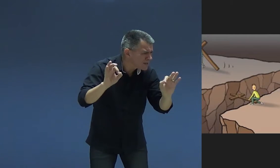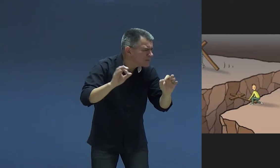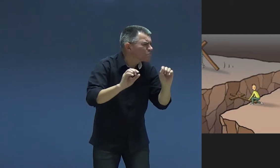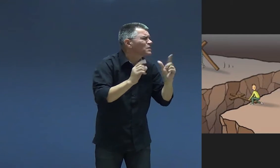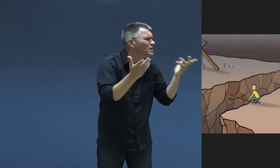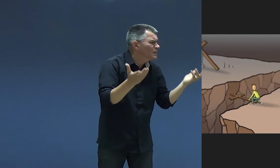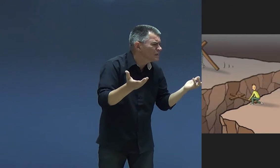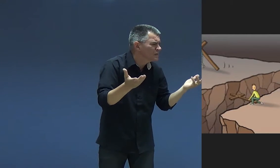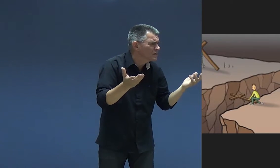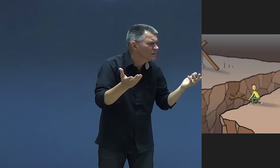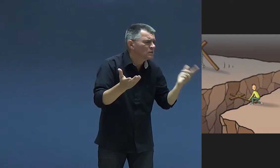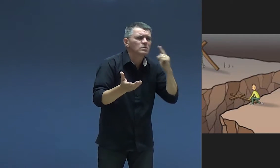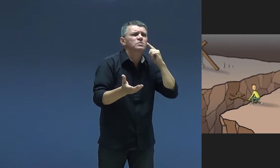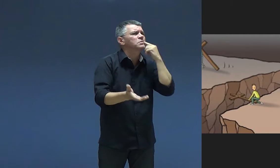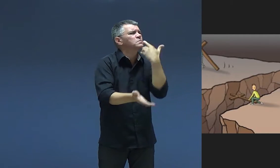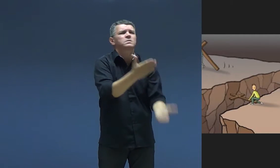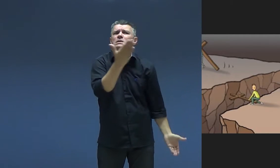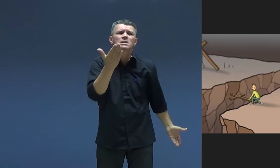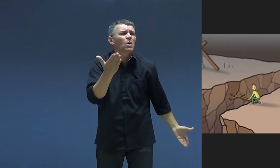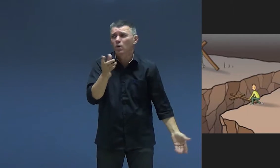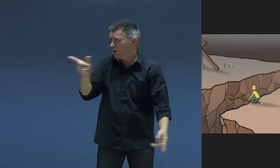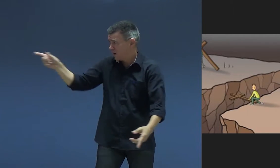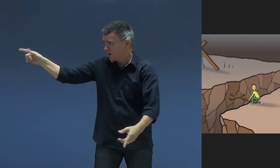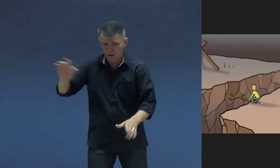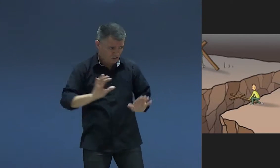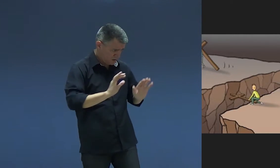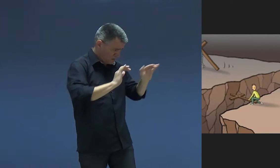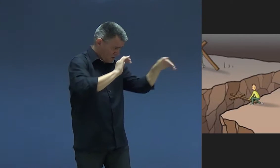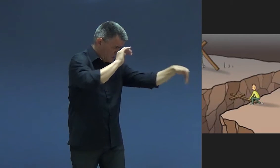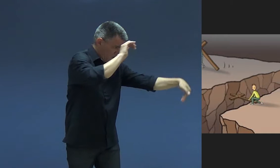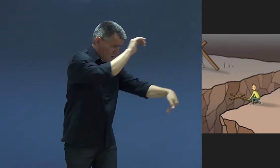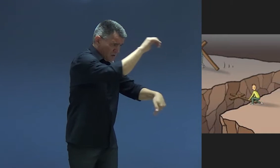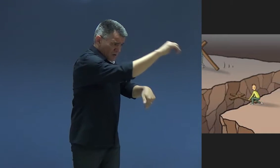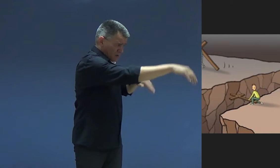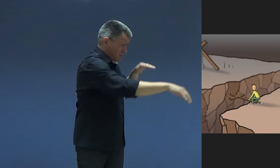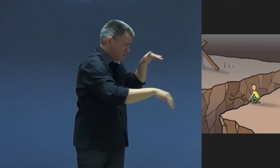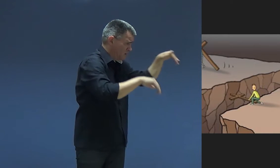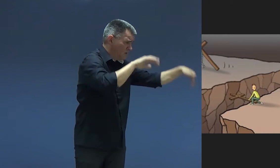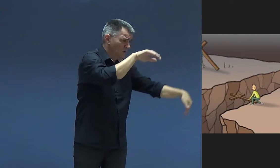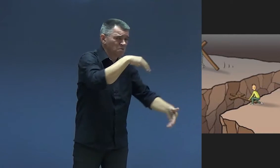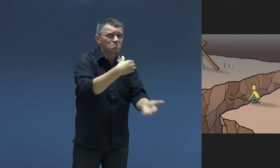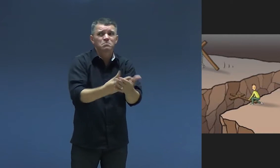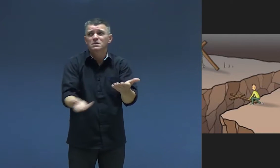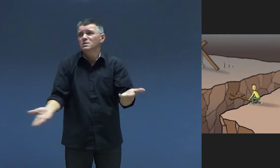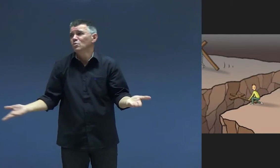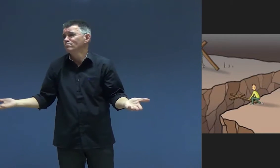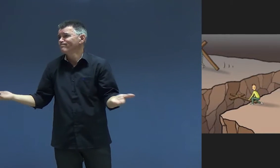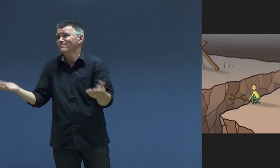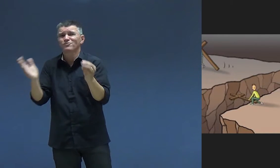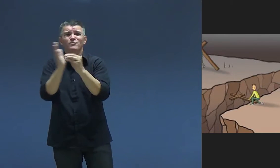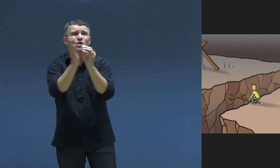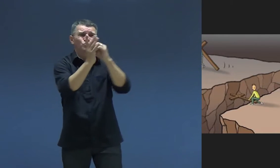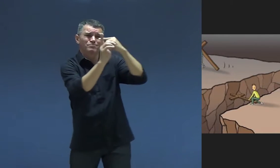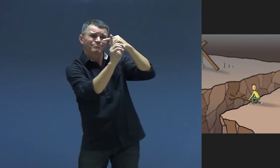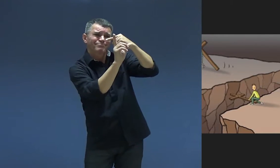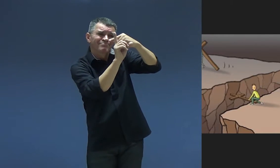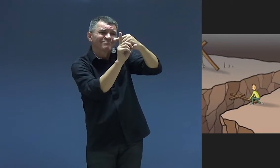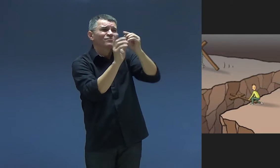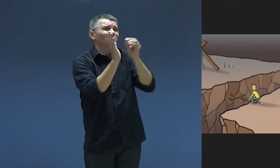não evangelizou, você não fez nada. E os surdos ficaram perdidos. Né? E ficaram caindo ali no pecado. Por quê?